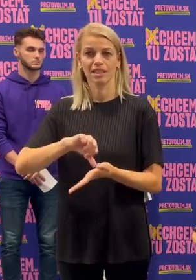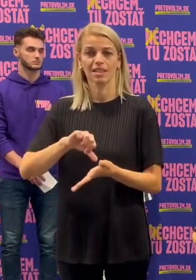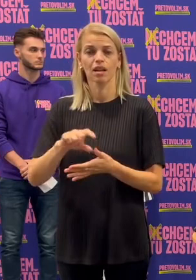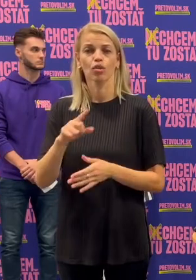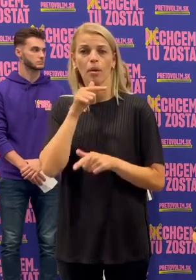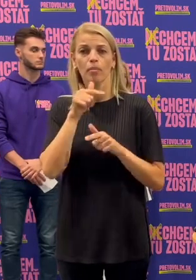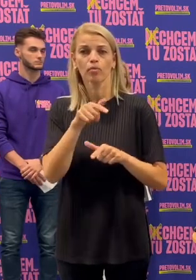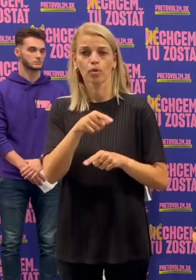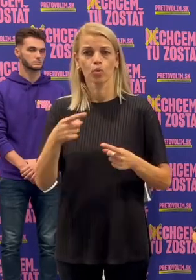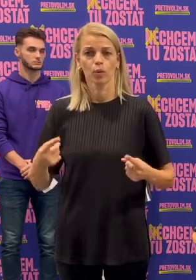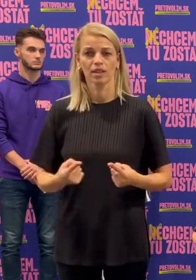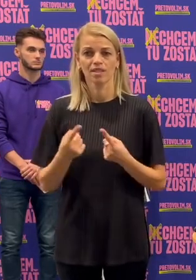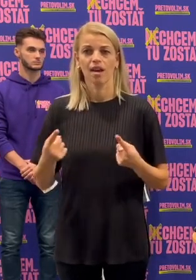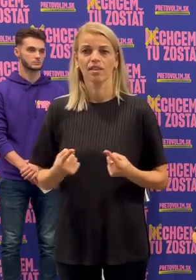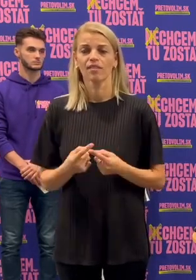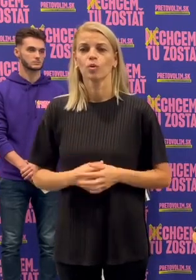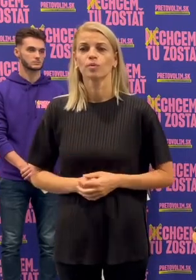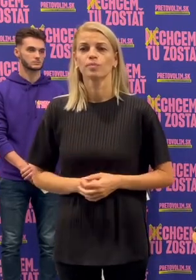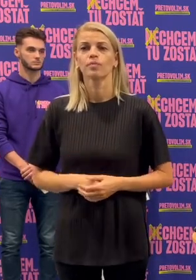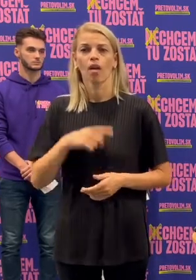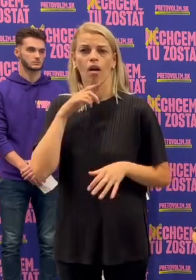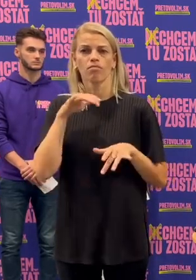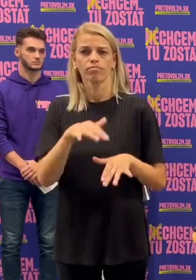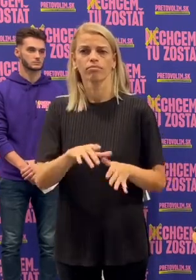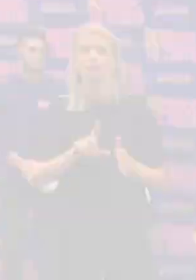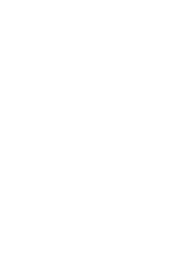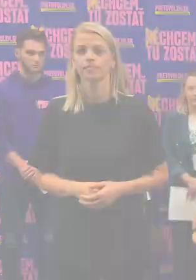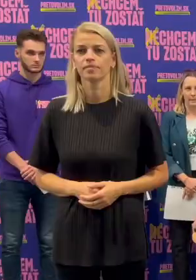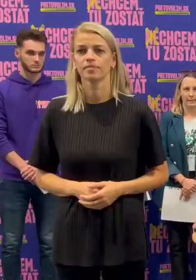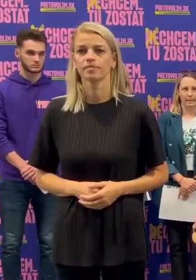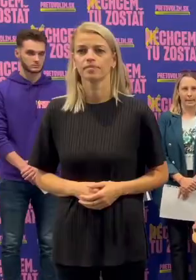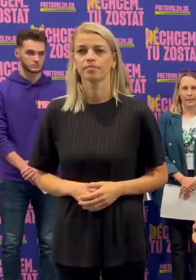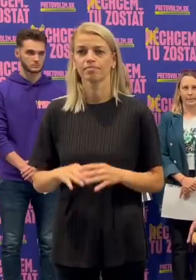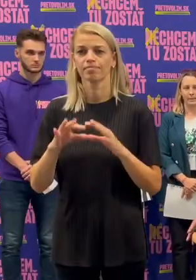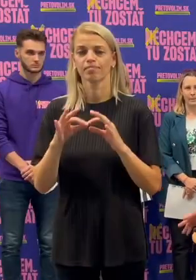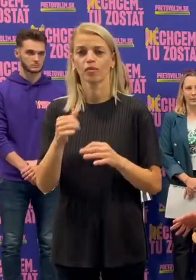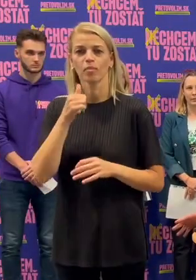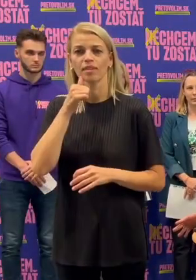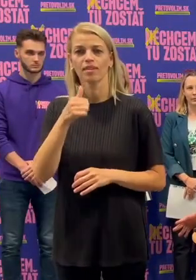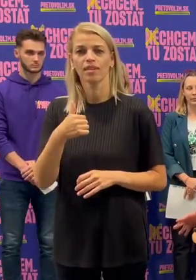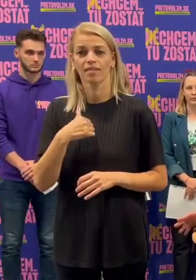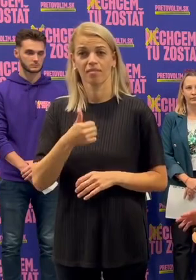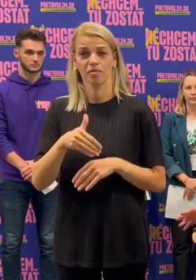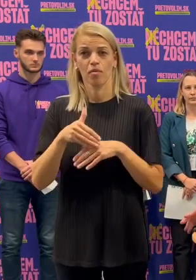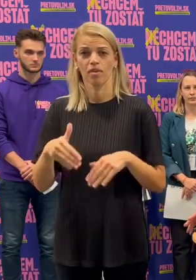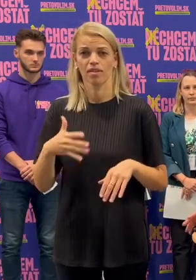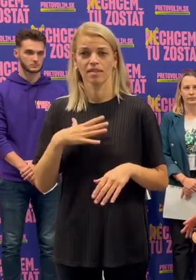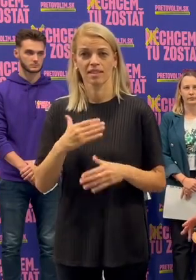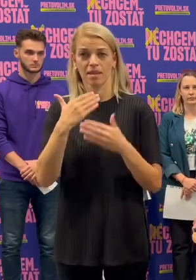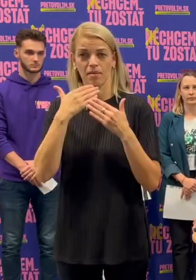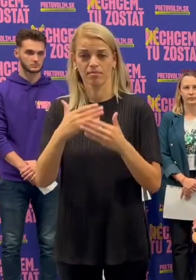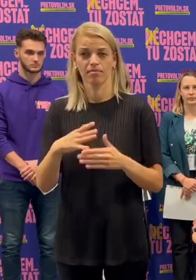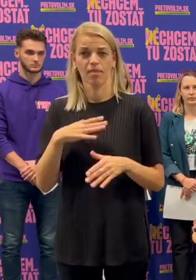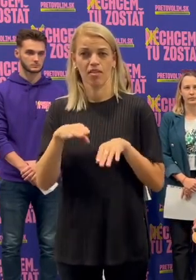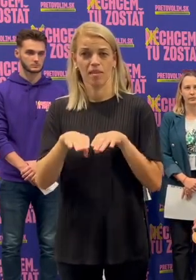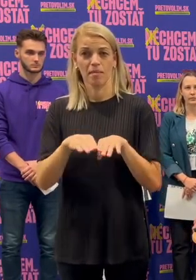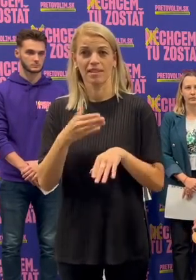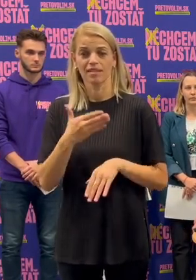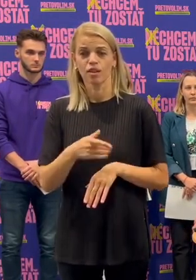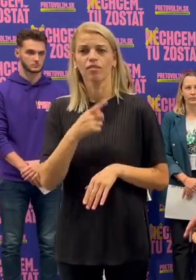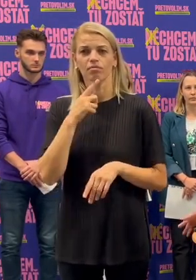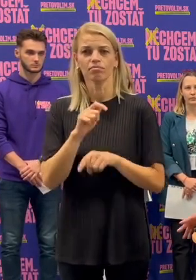ktoré podporujú túto iniciatívu a nachádzajú sa v každom kraji Slovenska. Dobrý deň, Ja by som sa v prvom rade rád poďakoval pánovi ministrovi za to, že